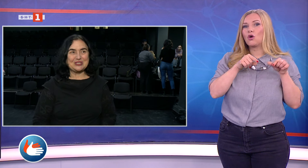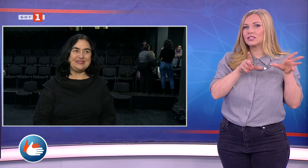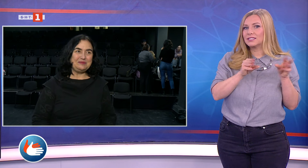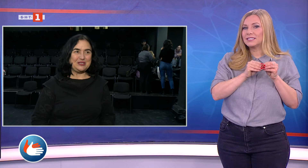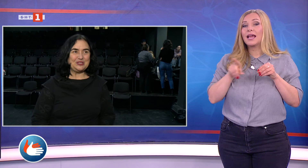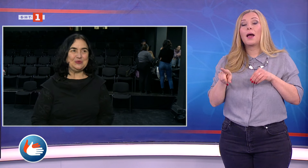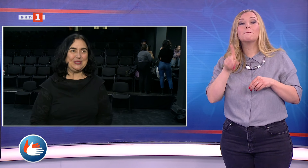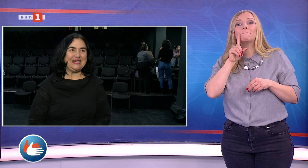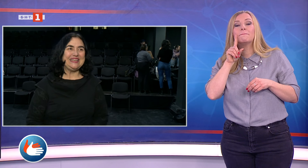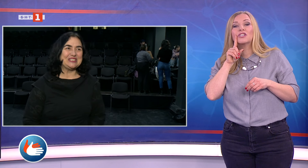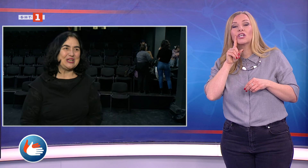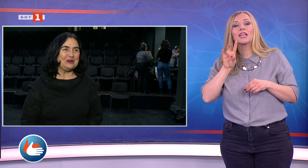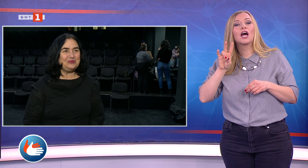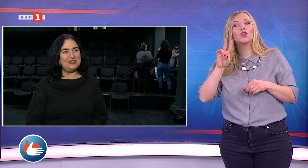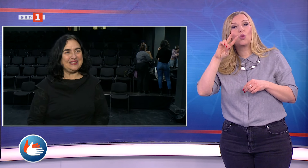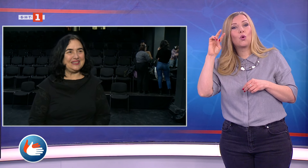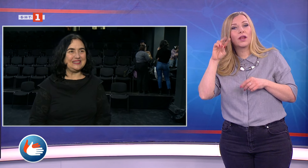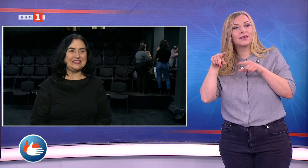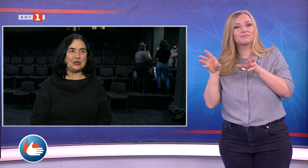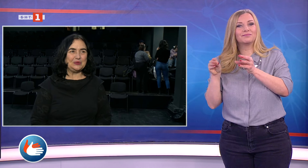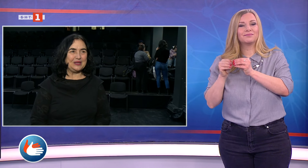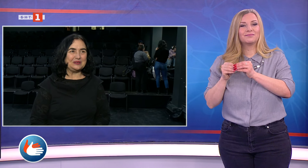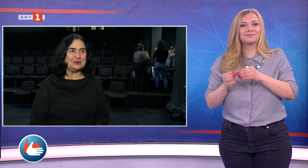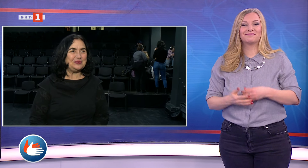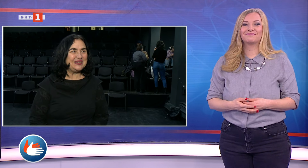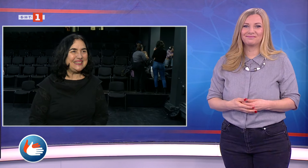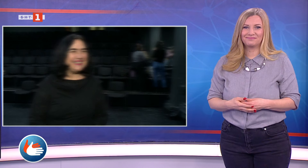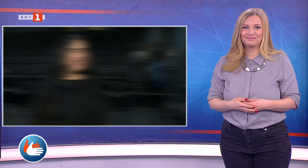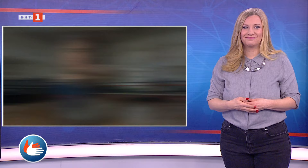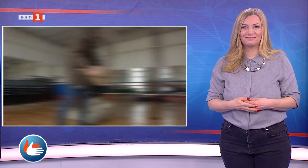мъжката беше Нури Яшаров и Тодор Янкулов.